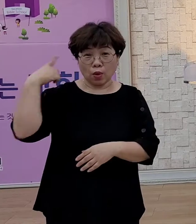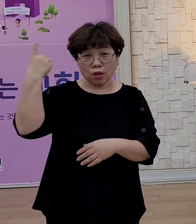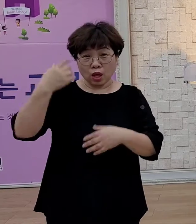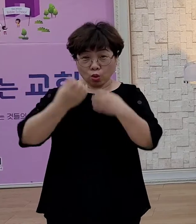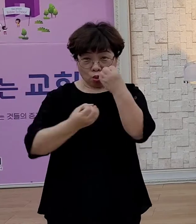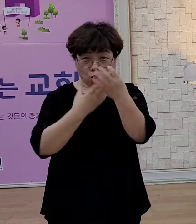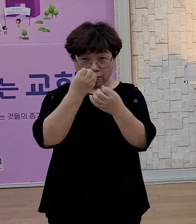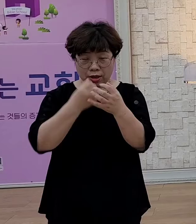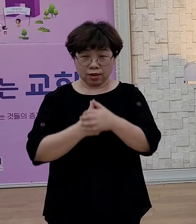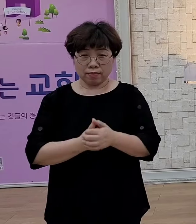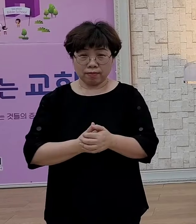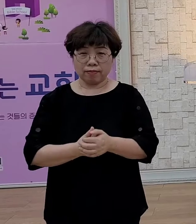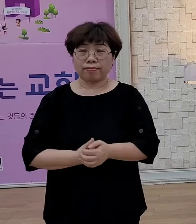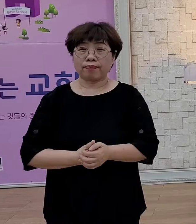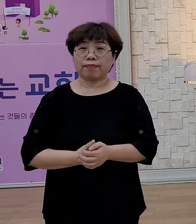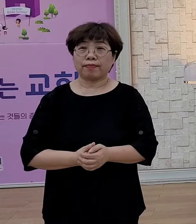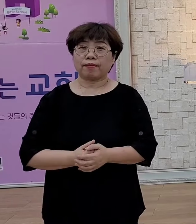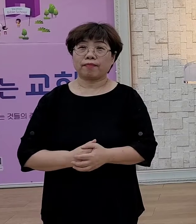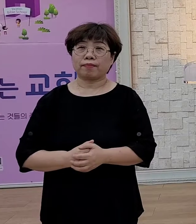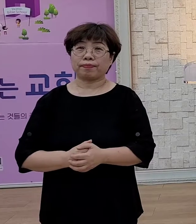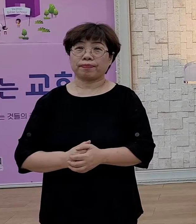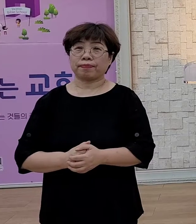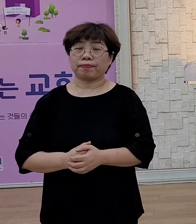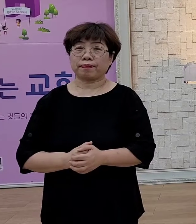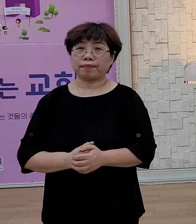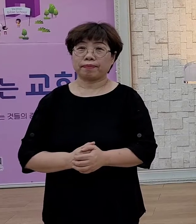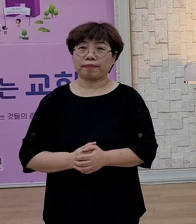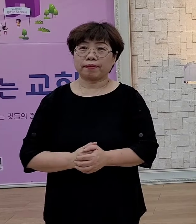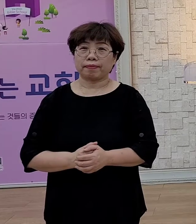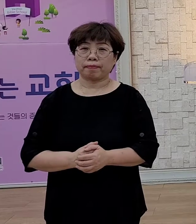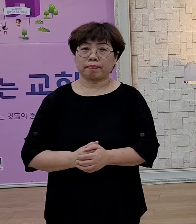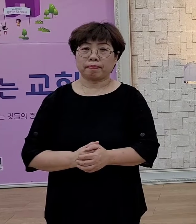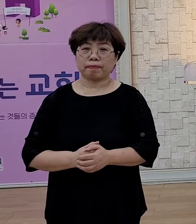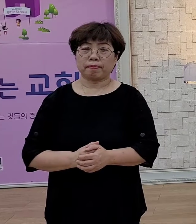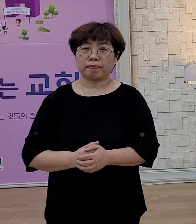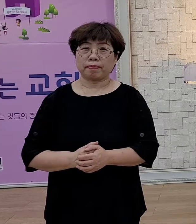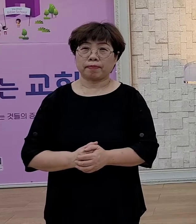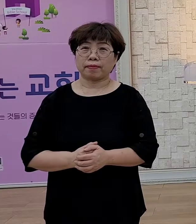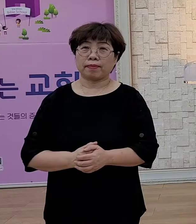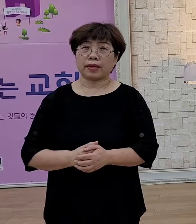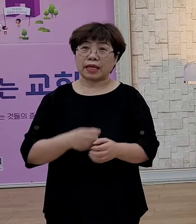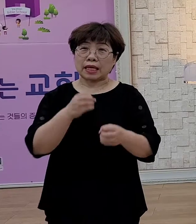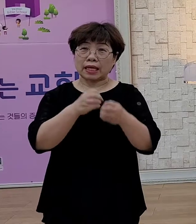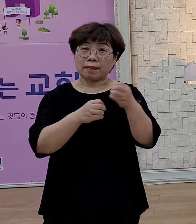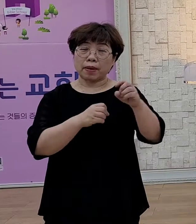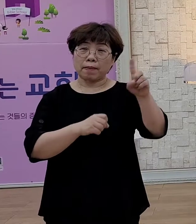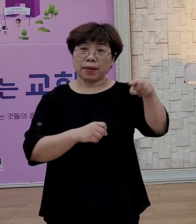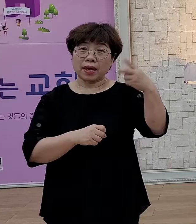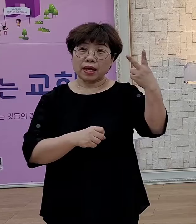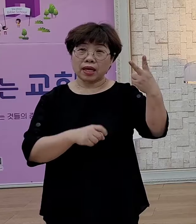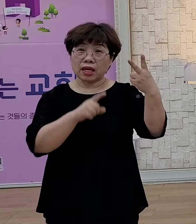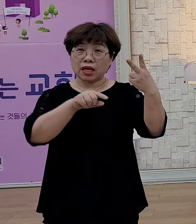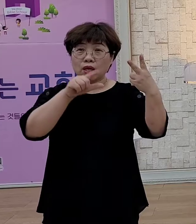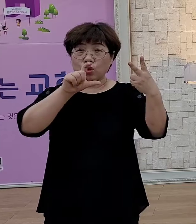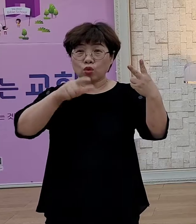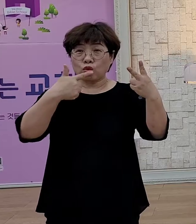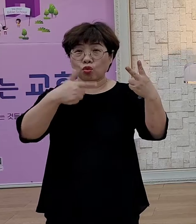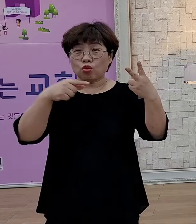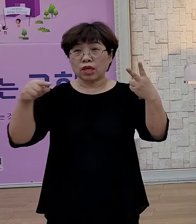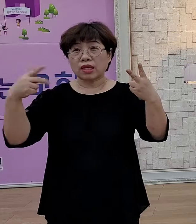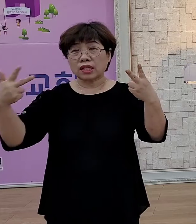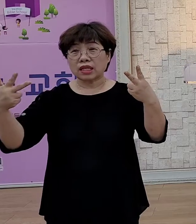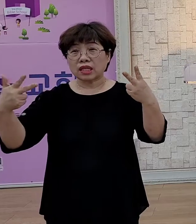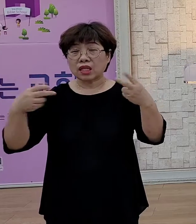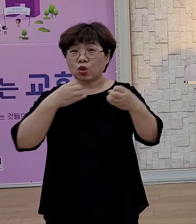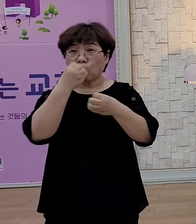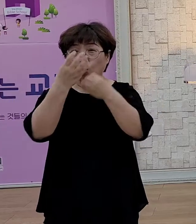이 다윗이 고백했던 그런 시편 102편 말씀입니다. 여러분